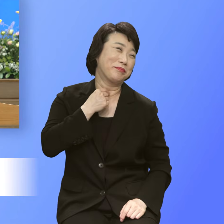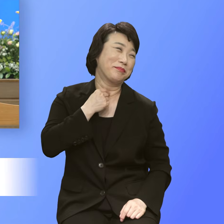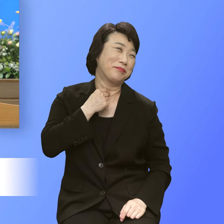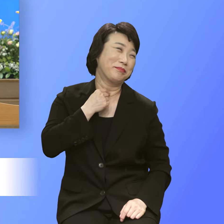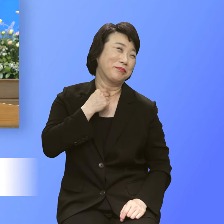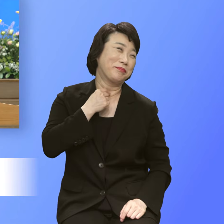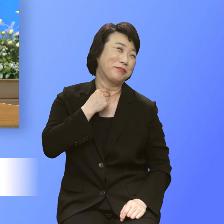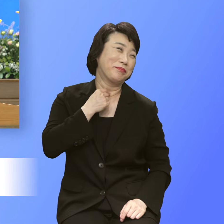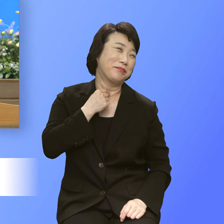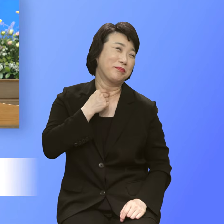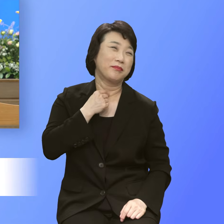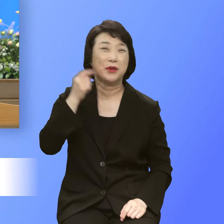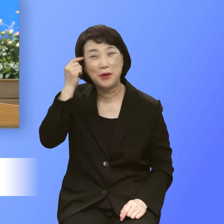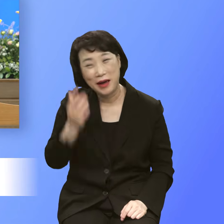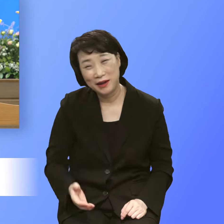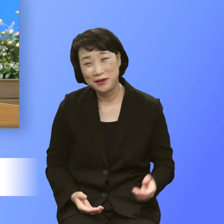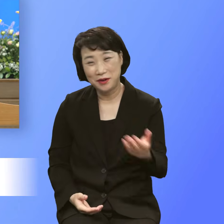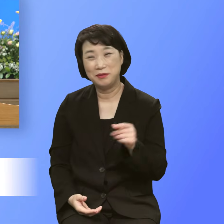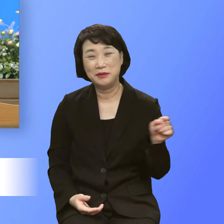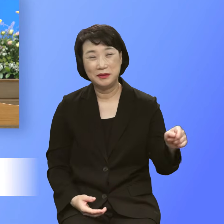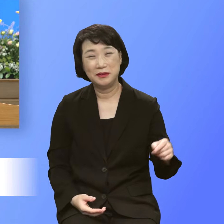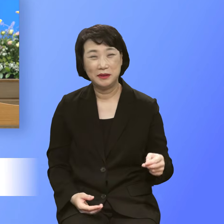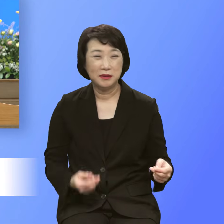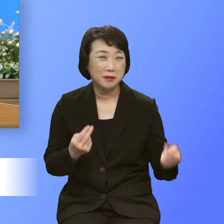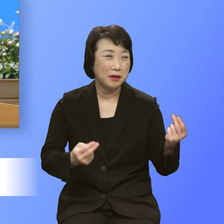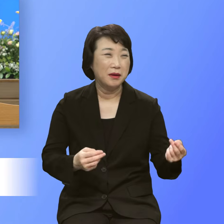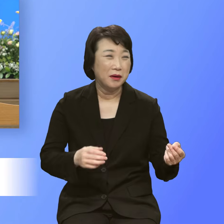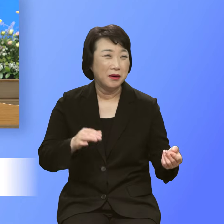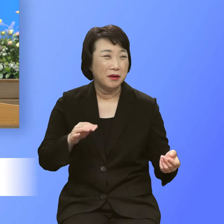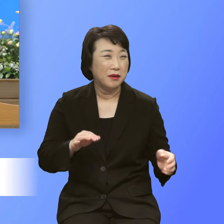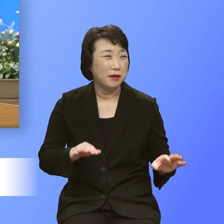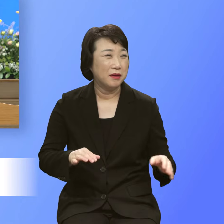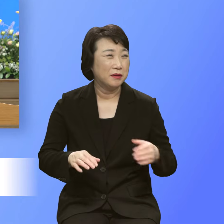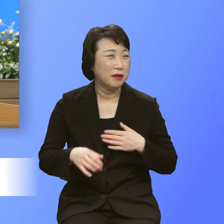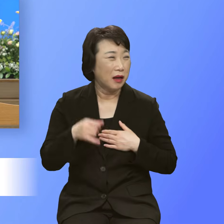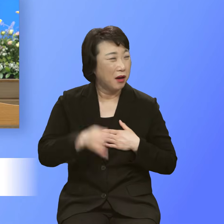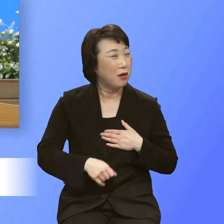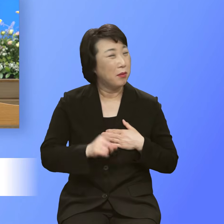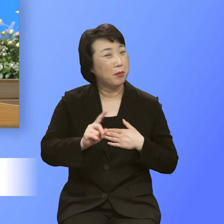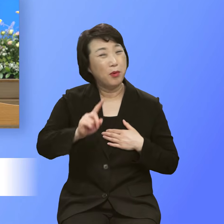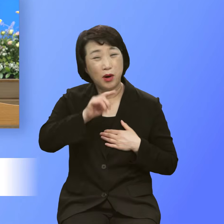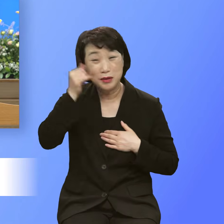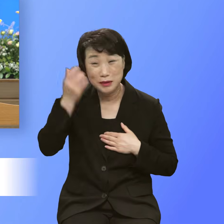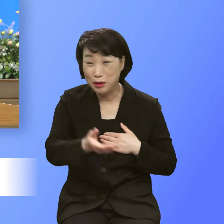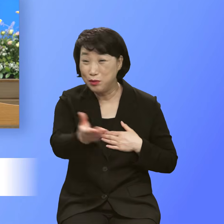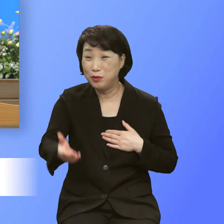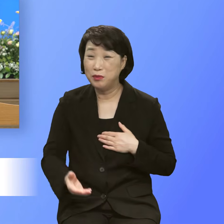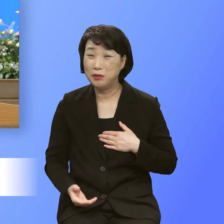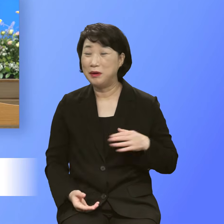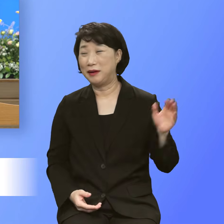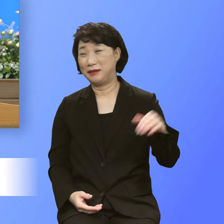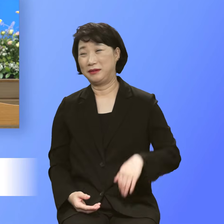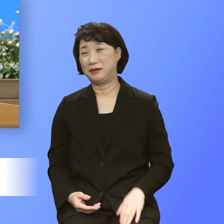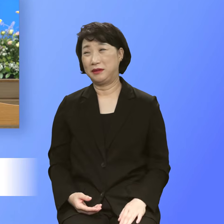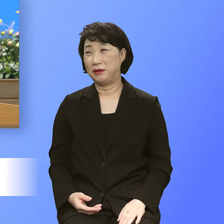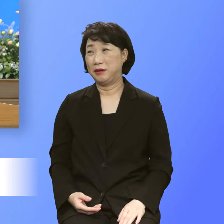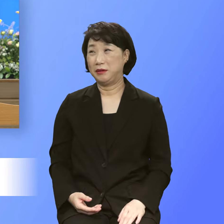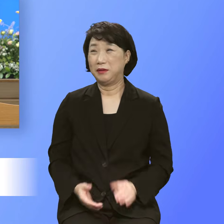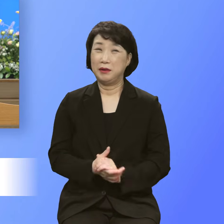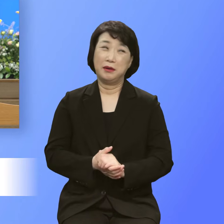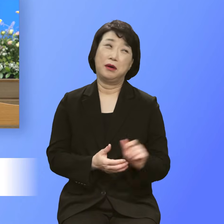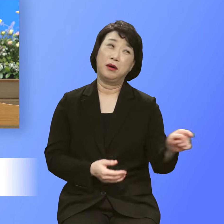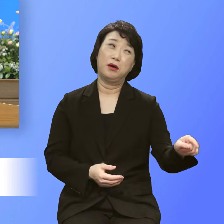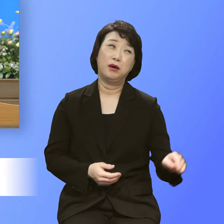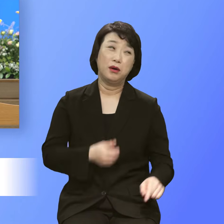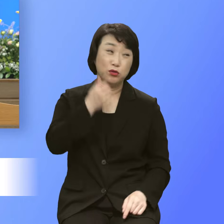이 말이야. 내가 그 사람만 모든 게 어딨냐 이 말이야. 응? 나는 어떻게 저 사람이